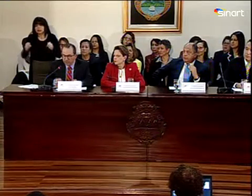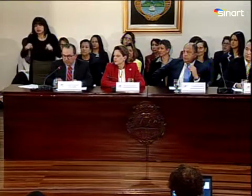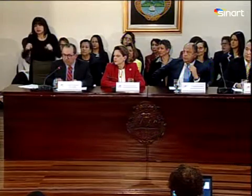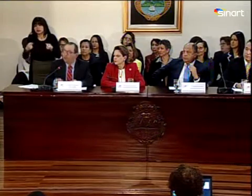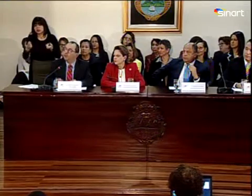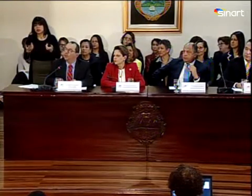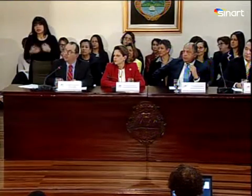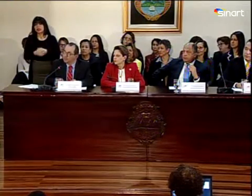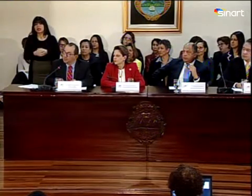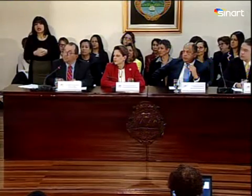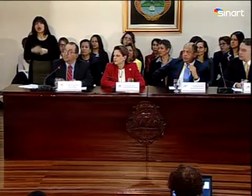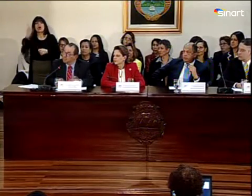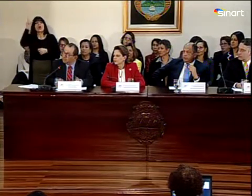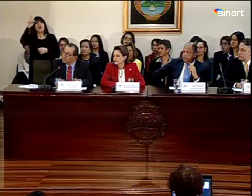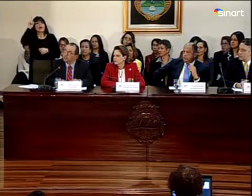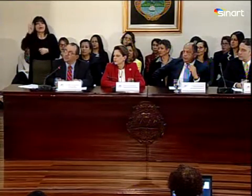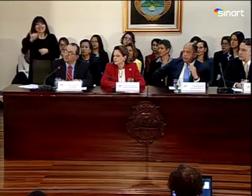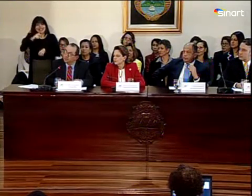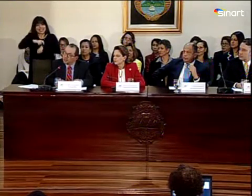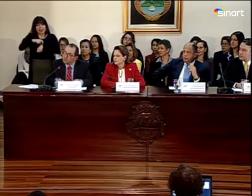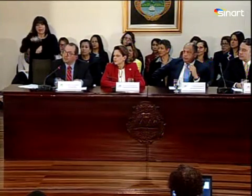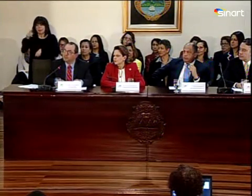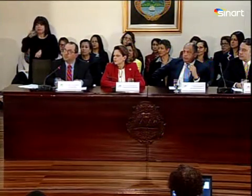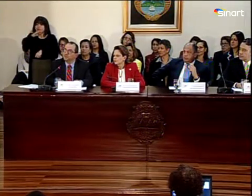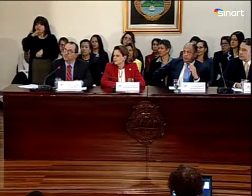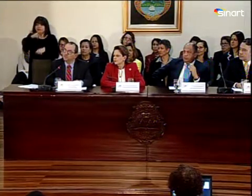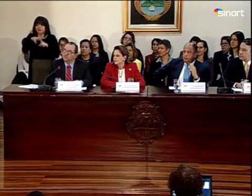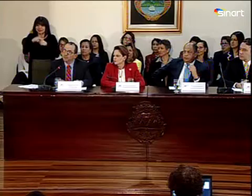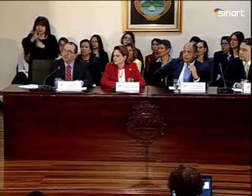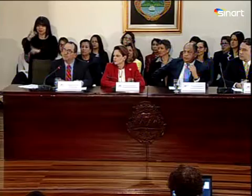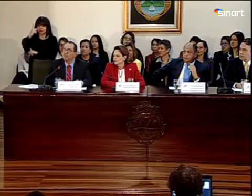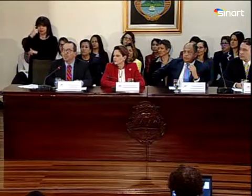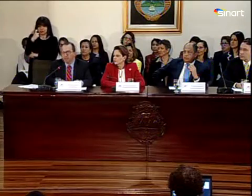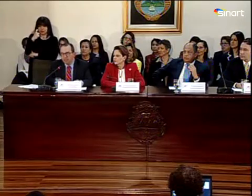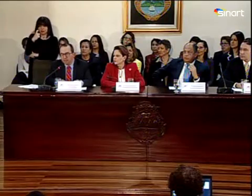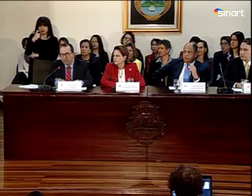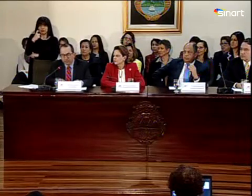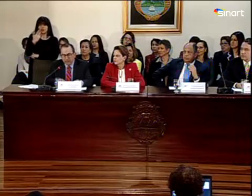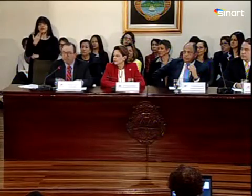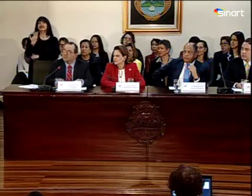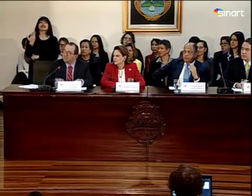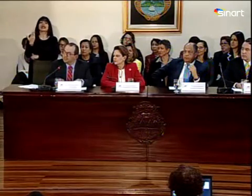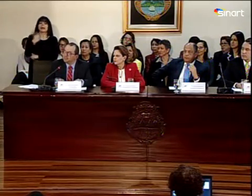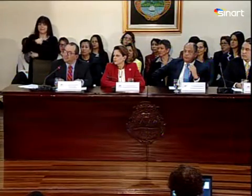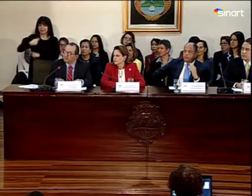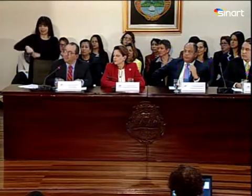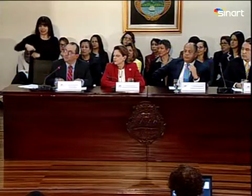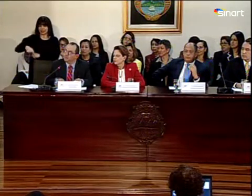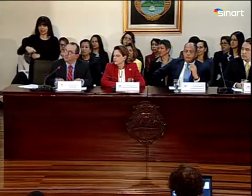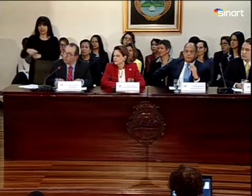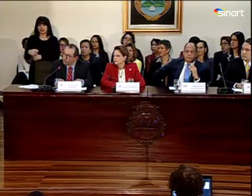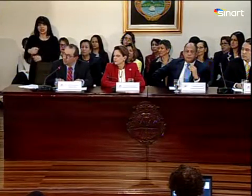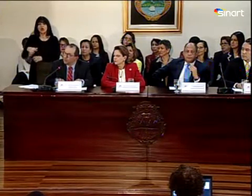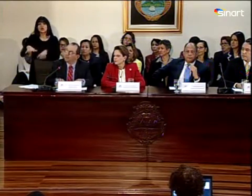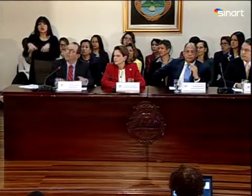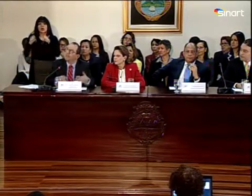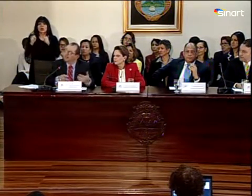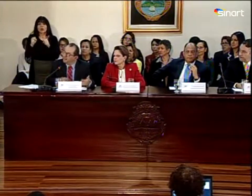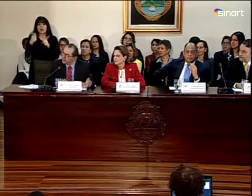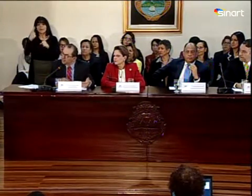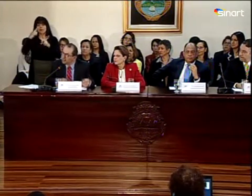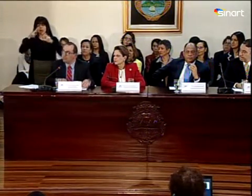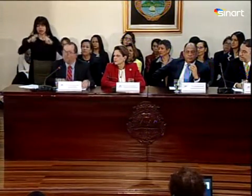posible. Obviamente, ese tiempo al que usted hizo referencia al inicio de su pregunta, que la Presidencia de la República se tomó